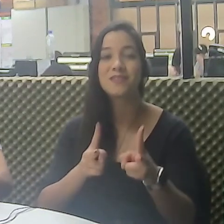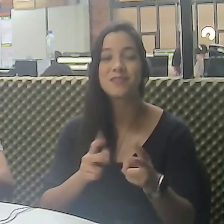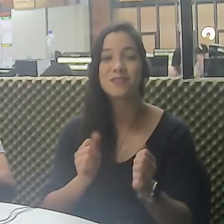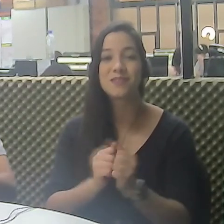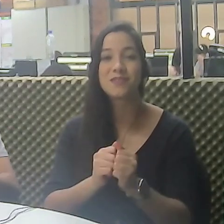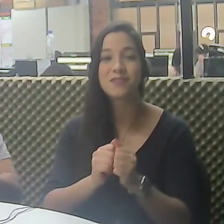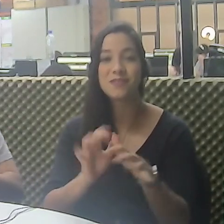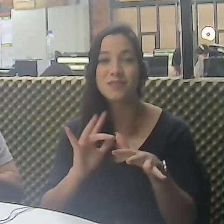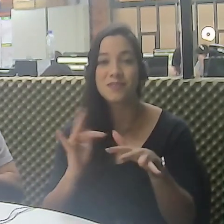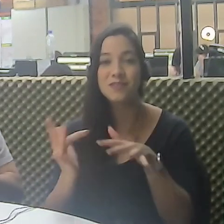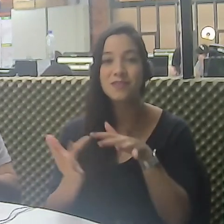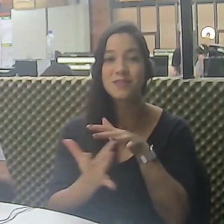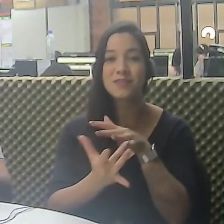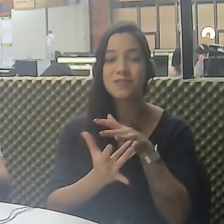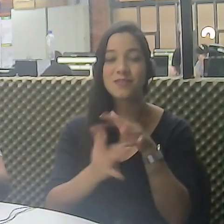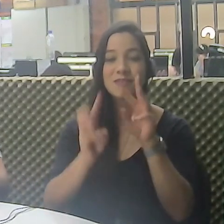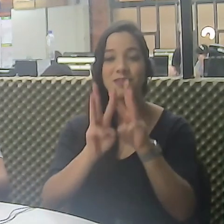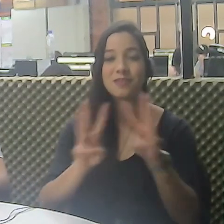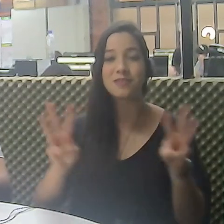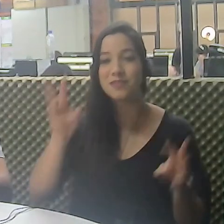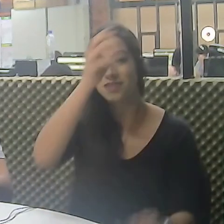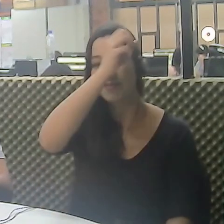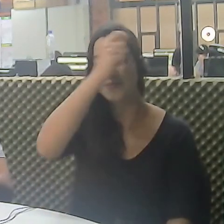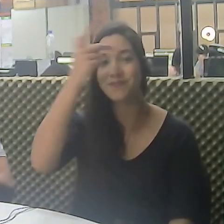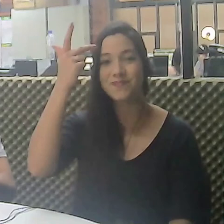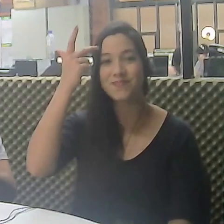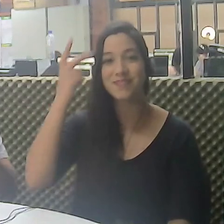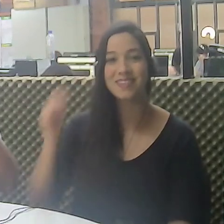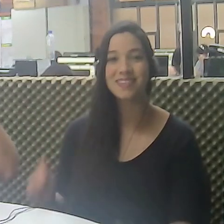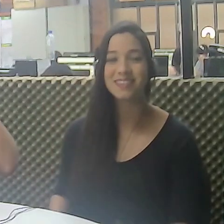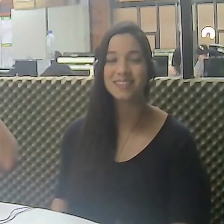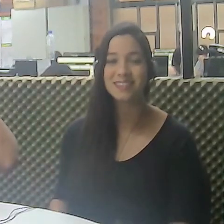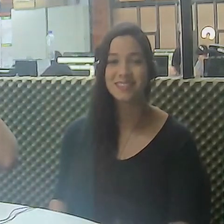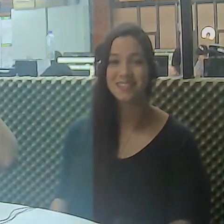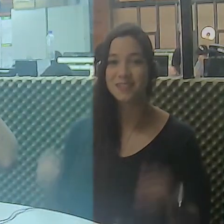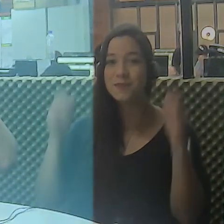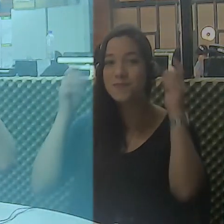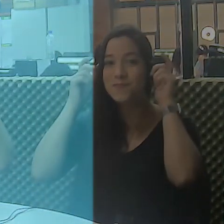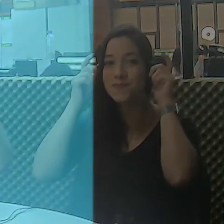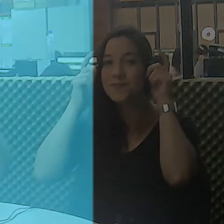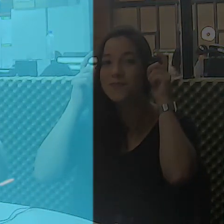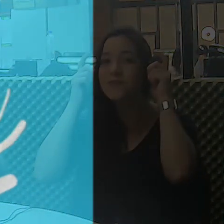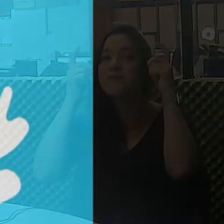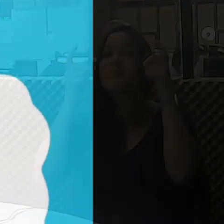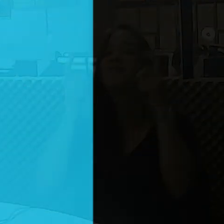Continue conosco no portal da Prefeitura e nas redes sociais.